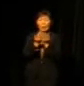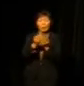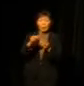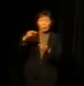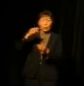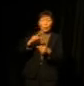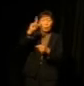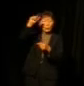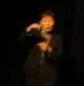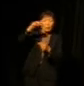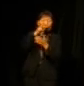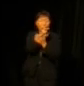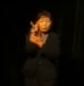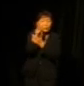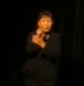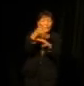はい、お願いします。